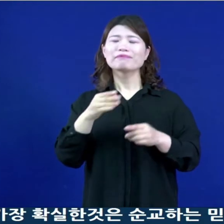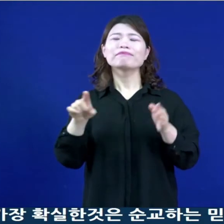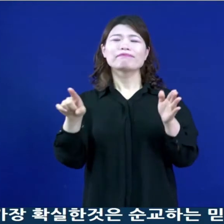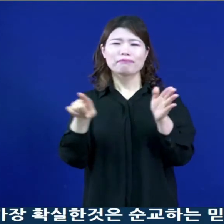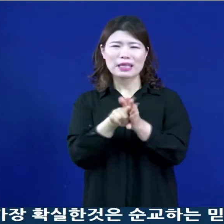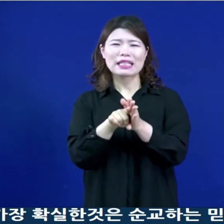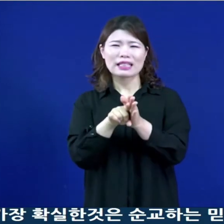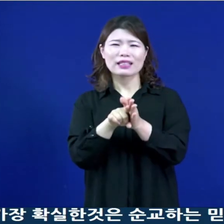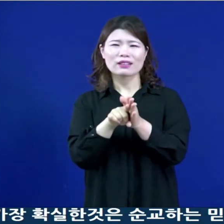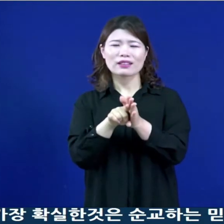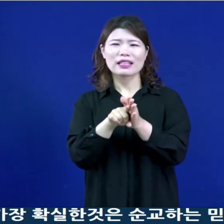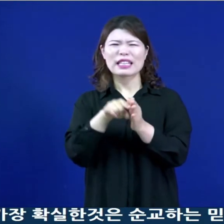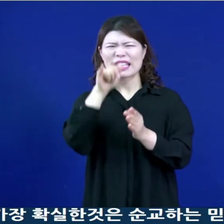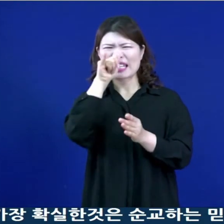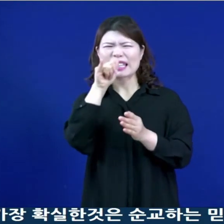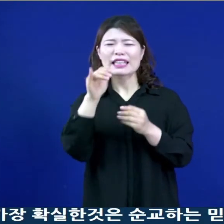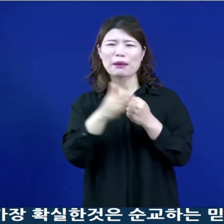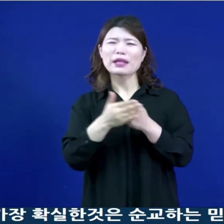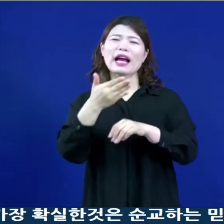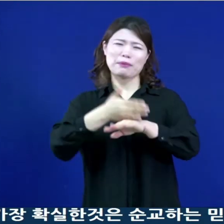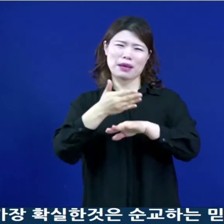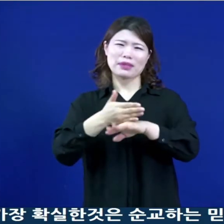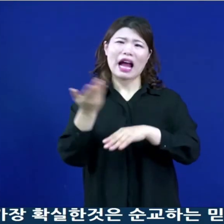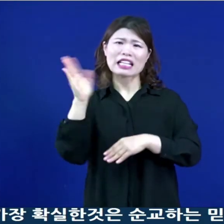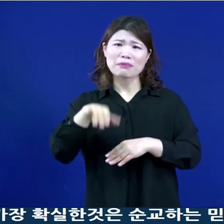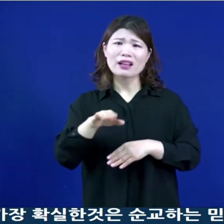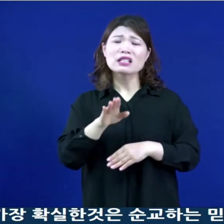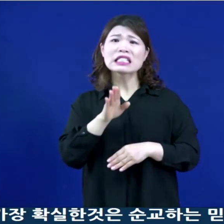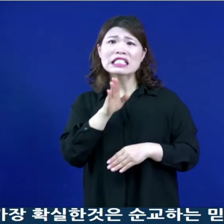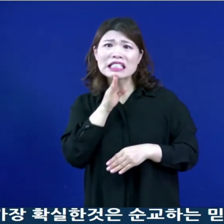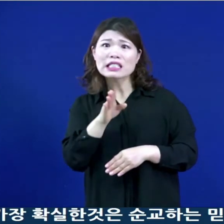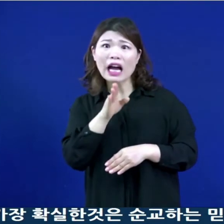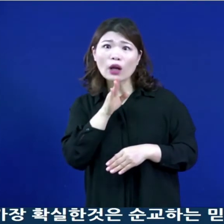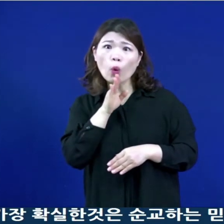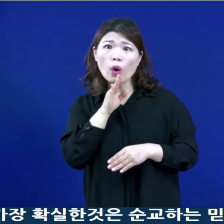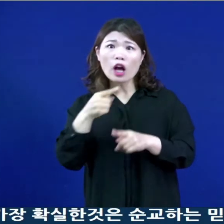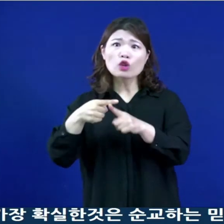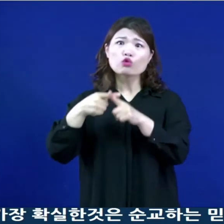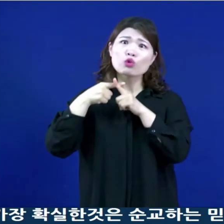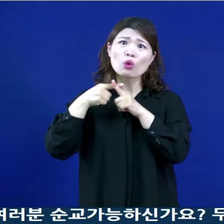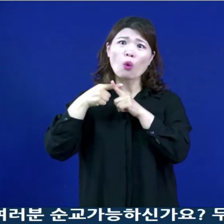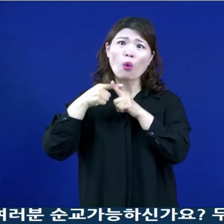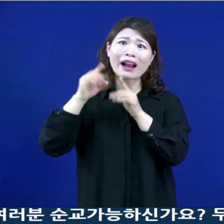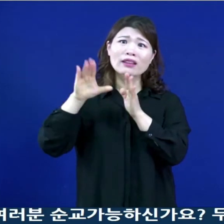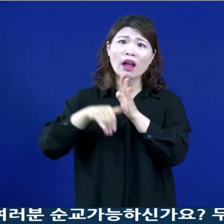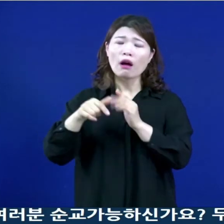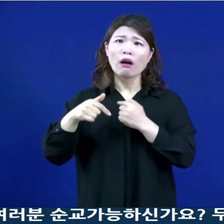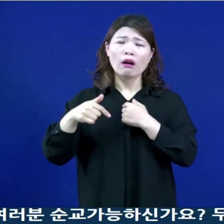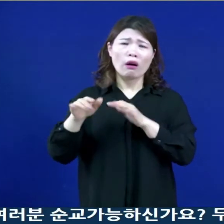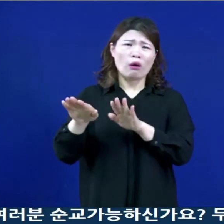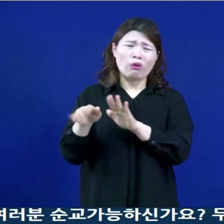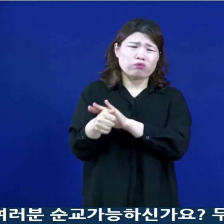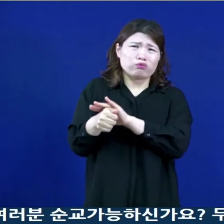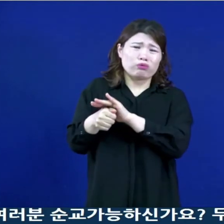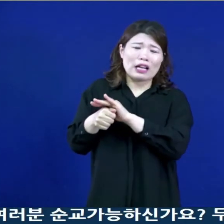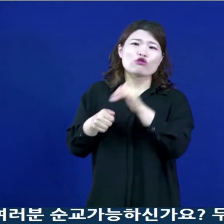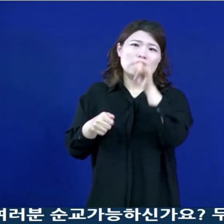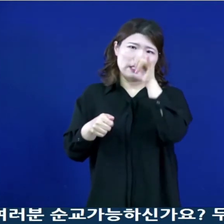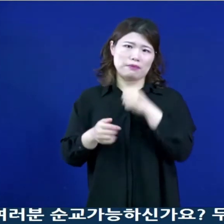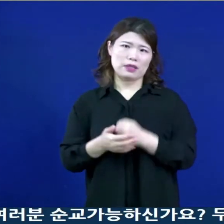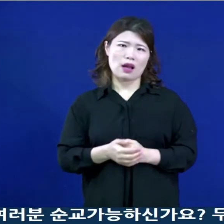감사합니다. 그런데 막상 순교의 순간이 다가온다면 그리 못하실 수도 있습니다. 왜냐하면